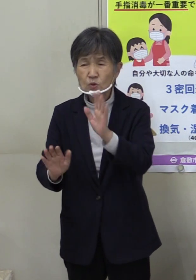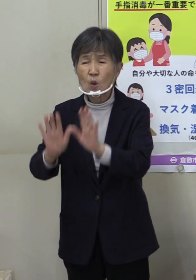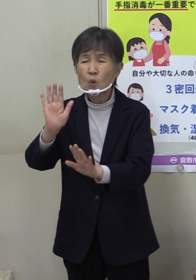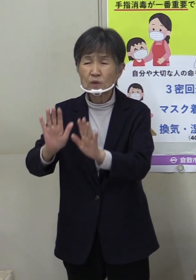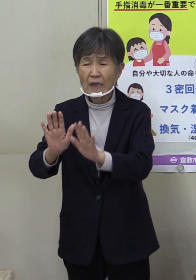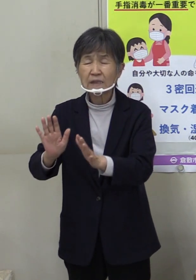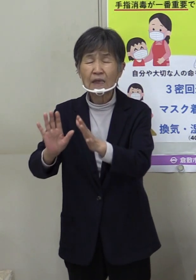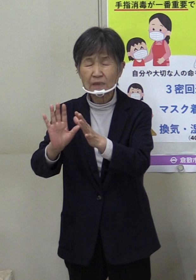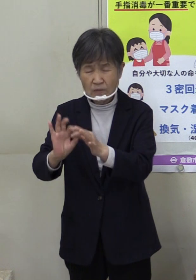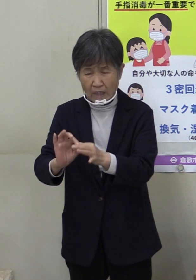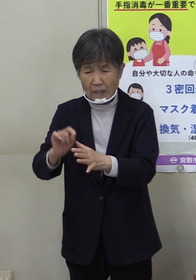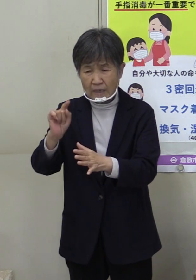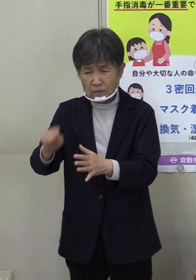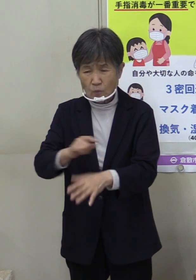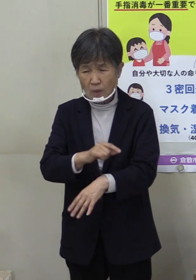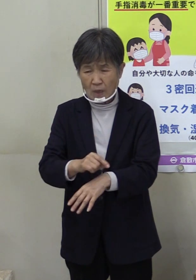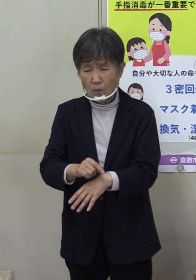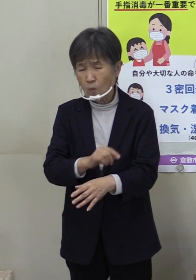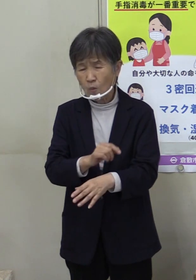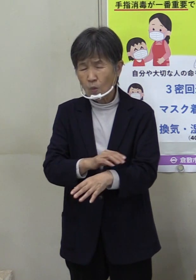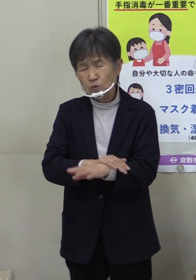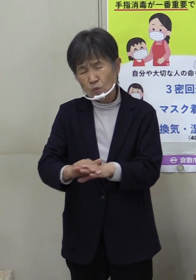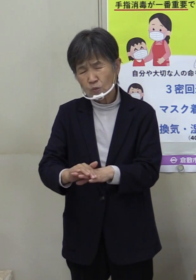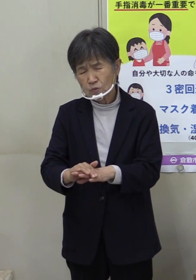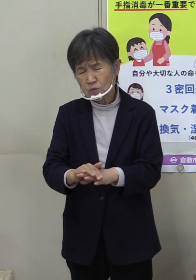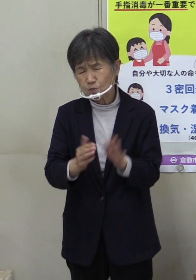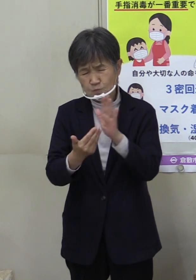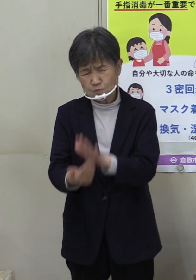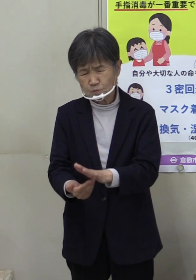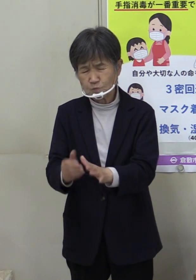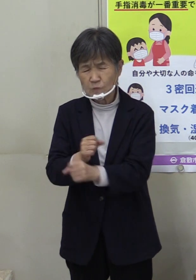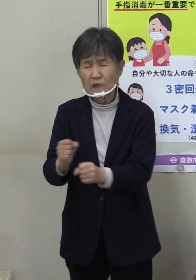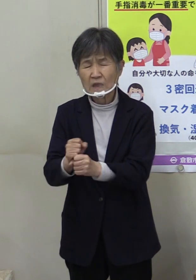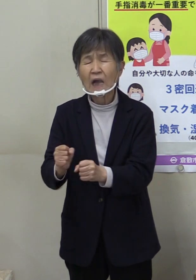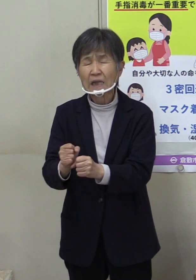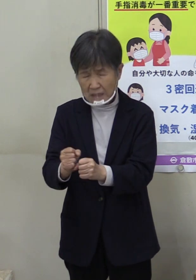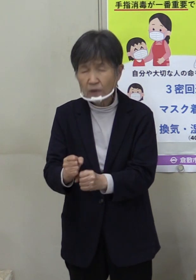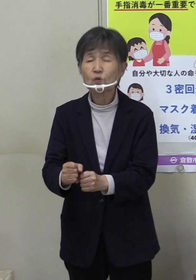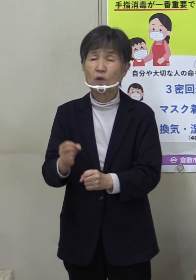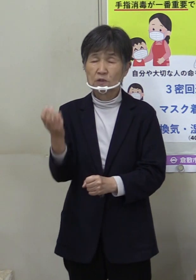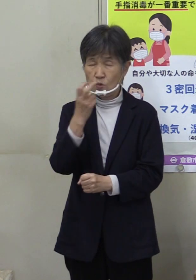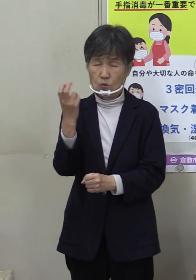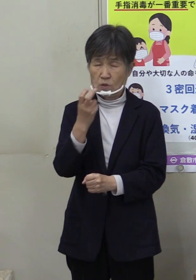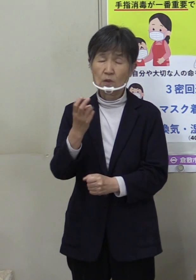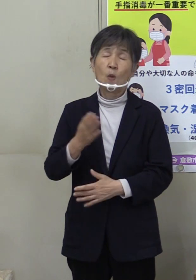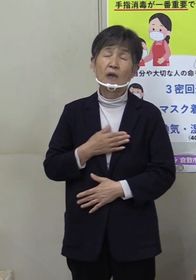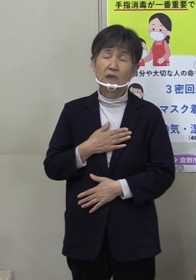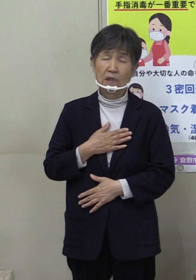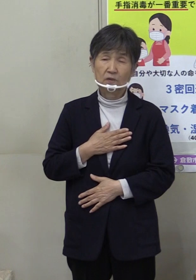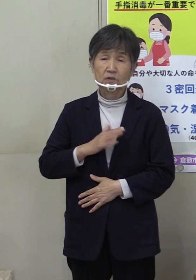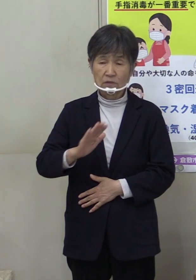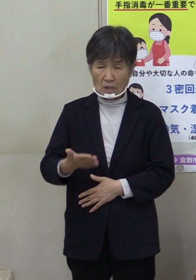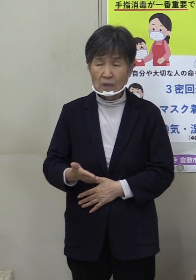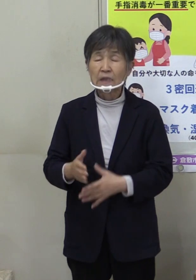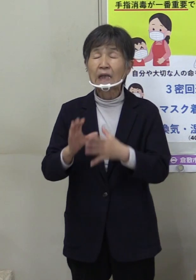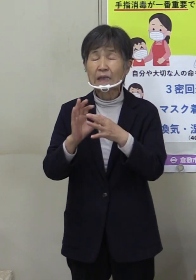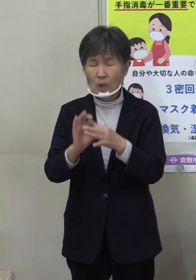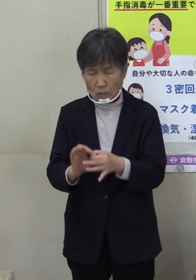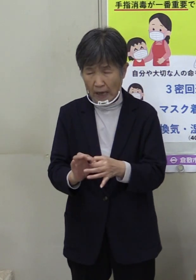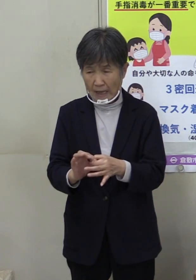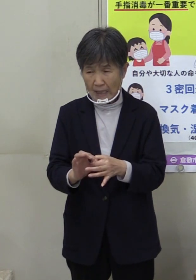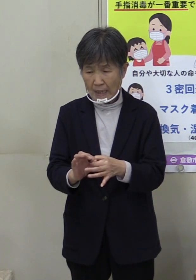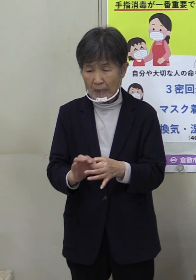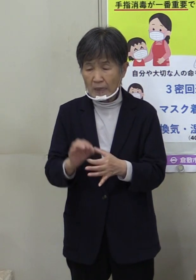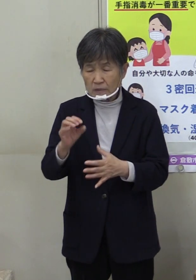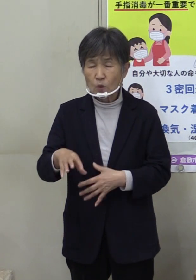くできていなかったというのが調査の中では分かっておりますので、まあ、極力